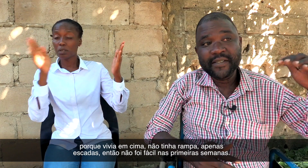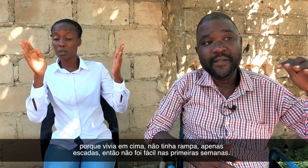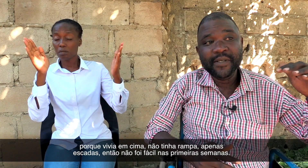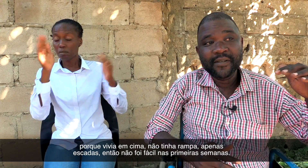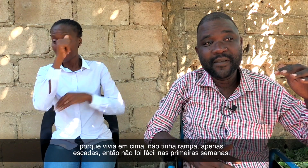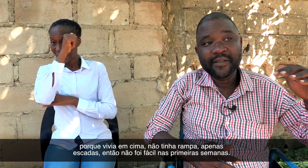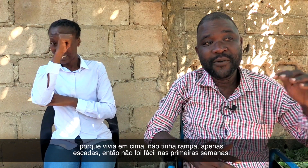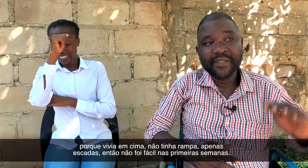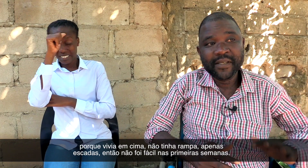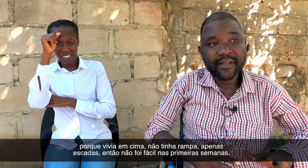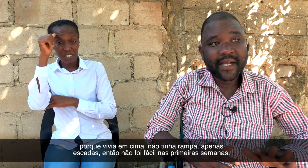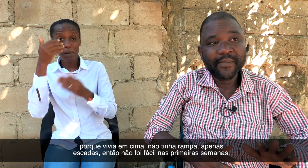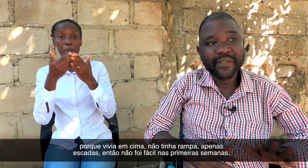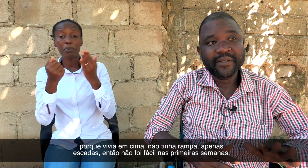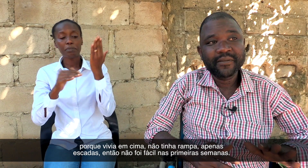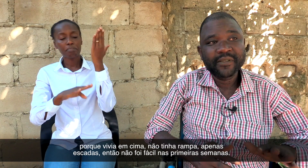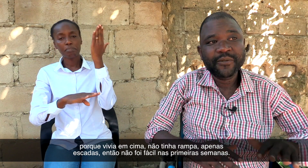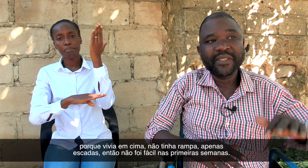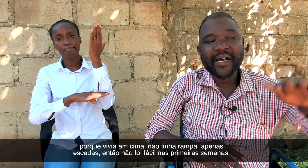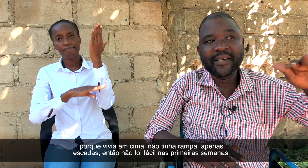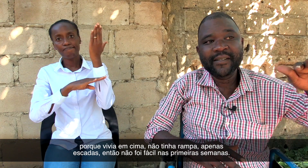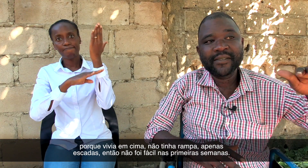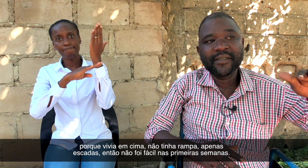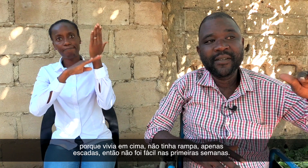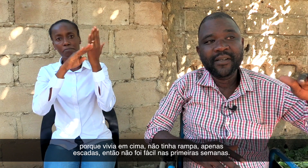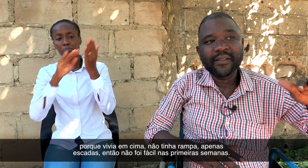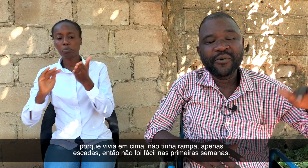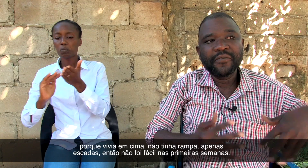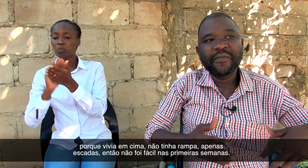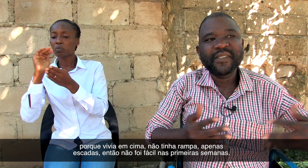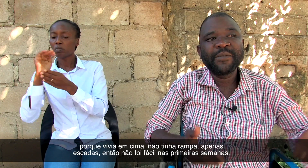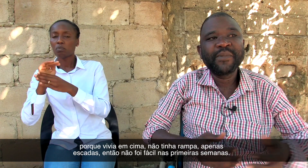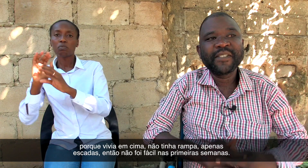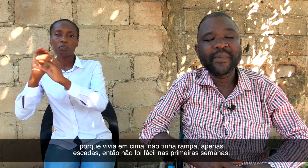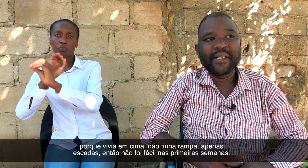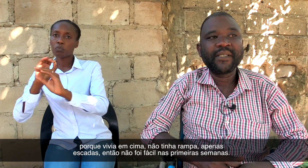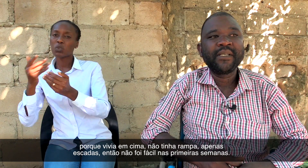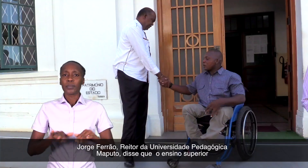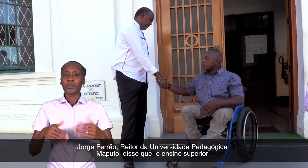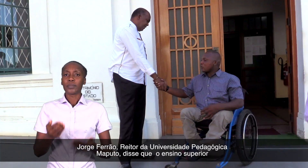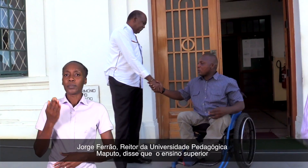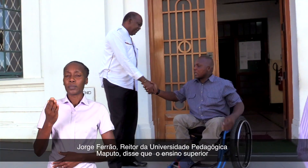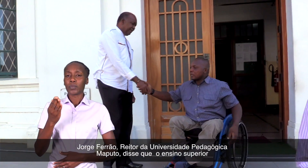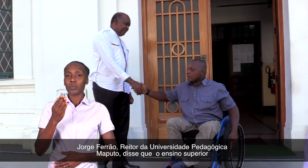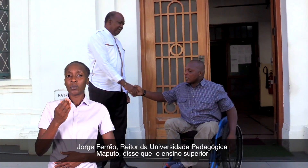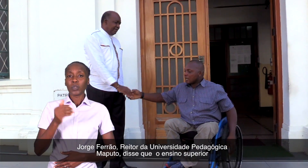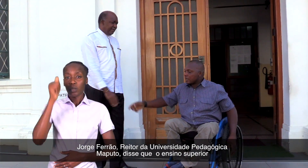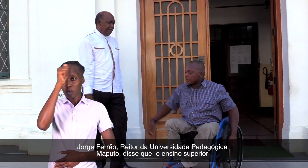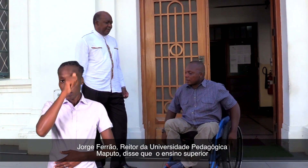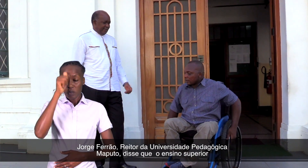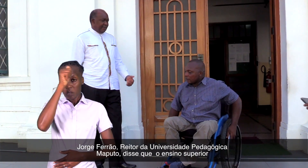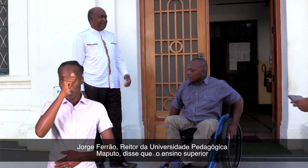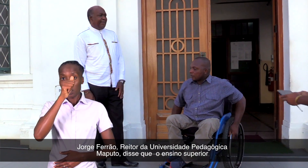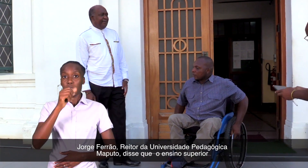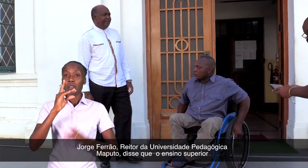eu vivia em cima. Então não tem rampas, são escadas, então não foi fácil nas primeiras semanas. Jorge Ferrão, reitor